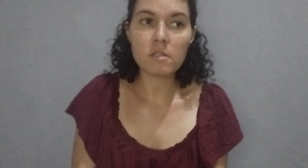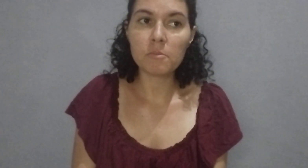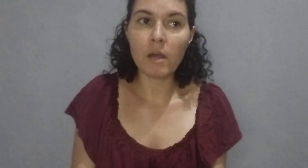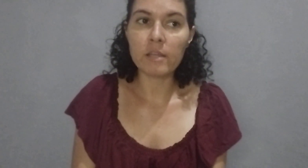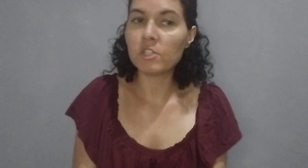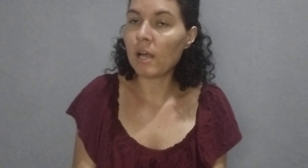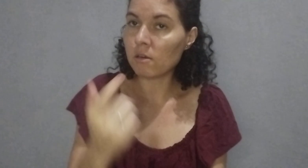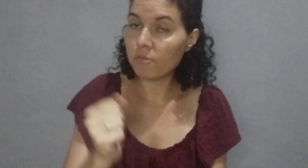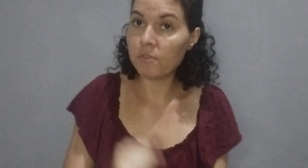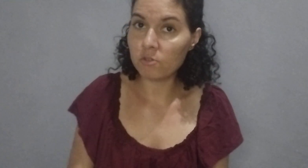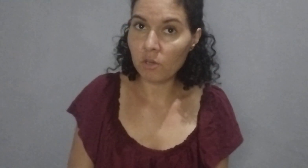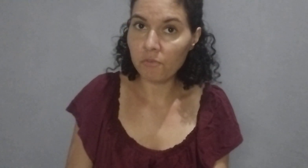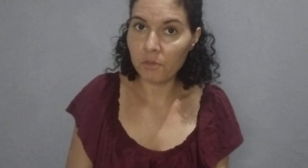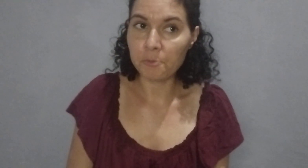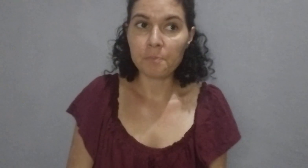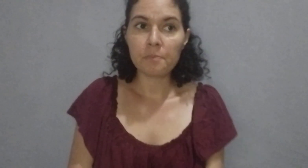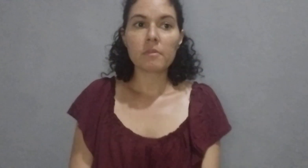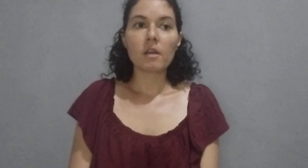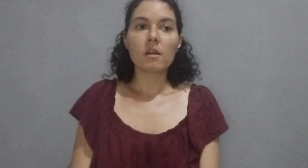Próximo é Tiago, filho de Alfeu.